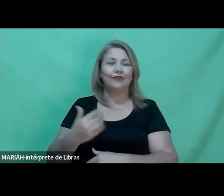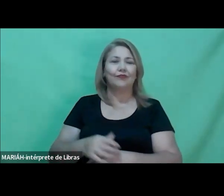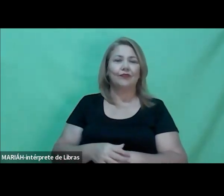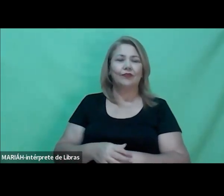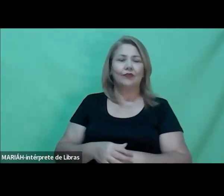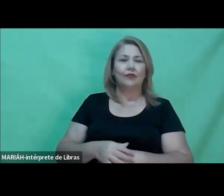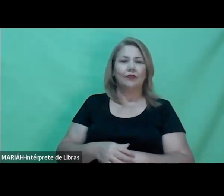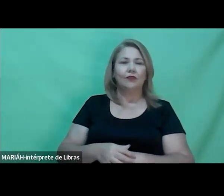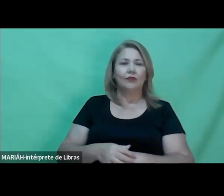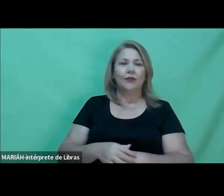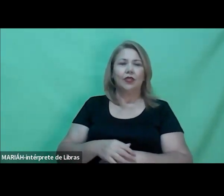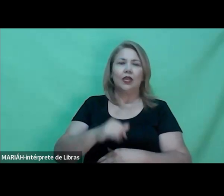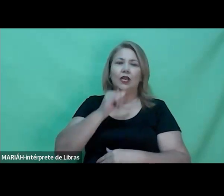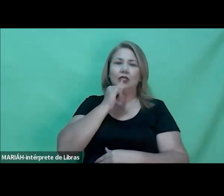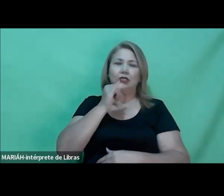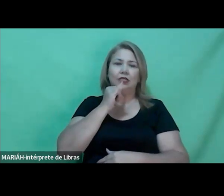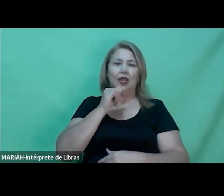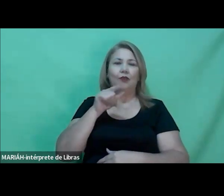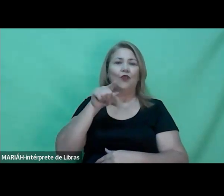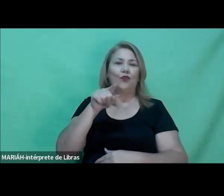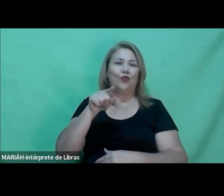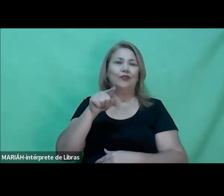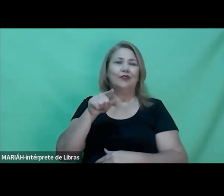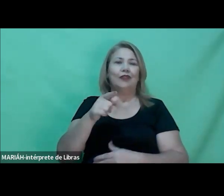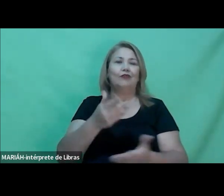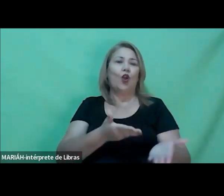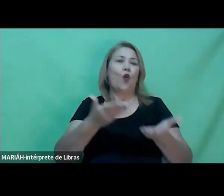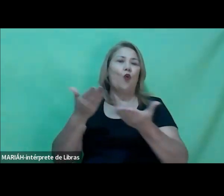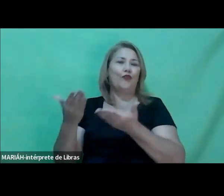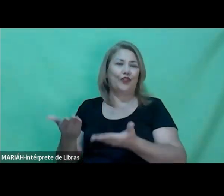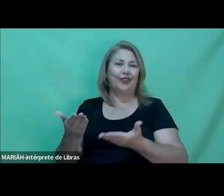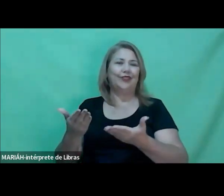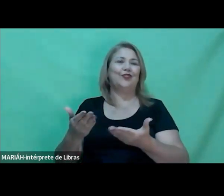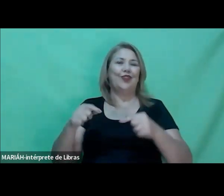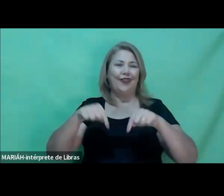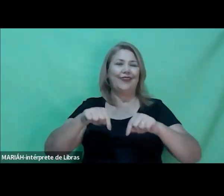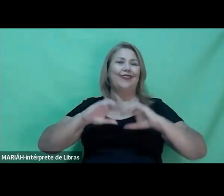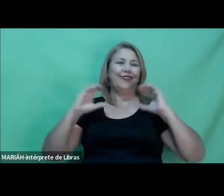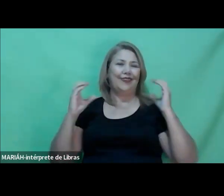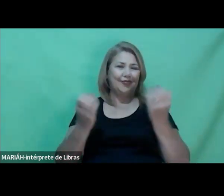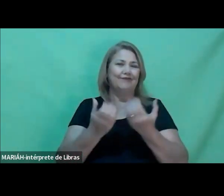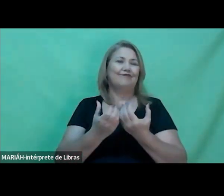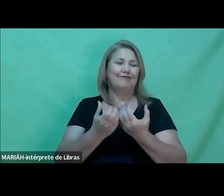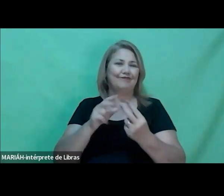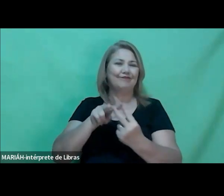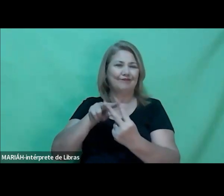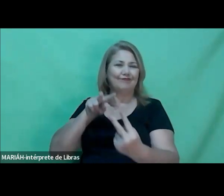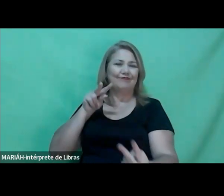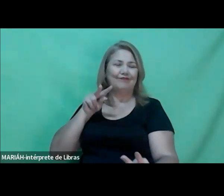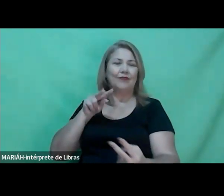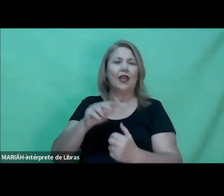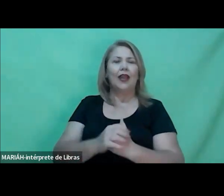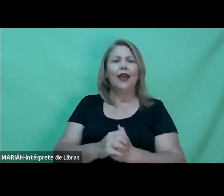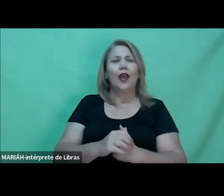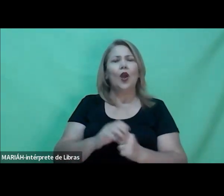Considero que se deben tener en cuenta las técnicas de descripción Aunque tal vez algunas personas igas no comprendan bien o no tengan